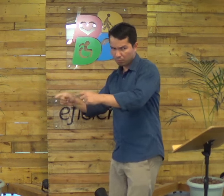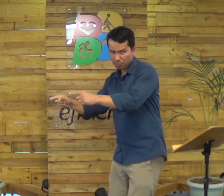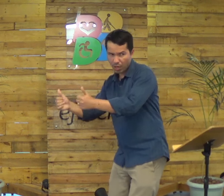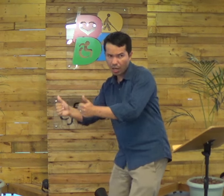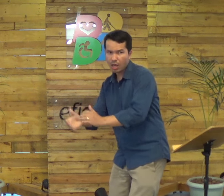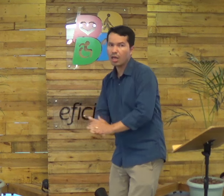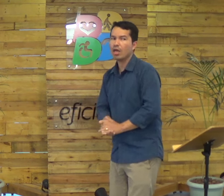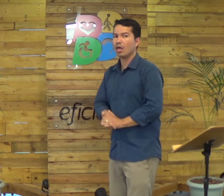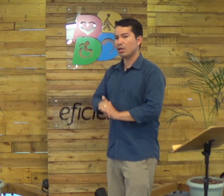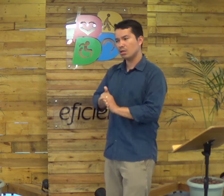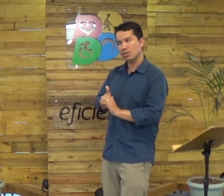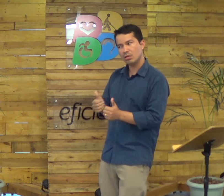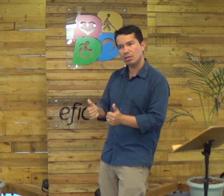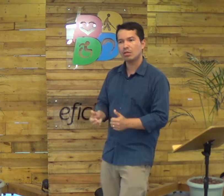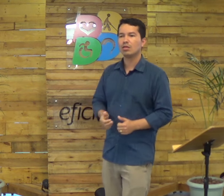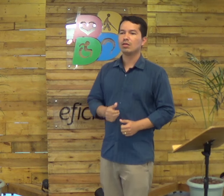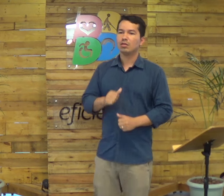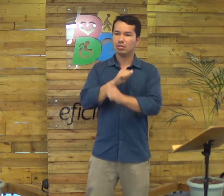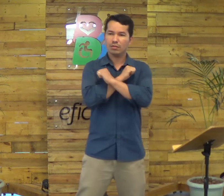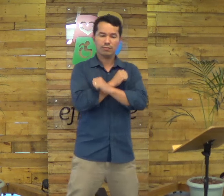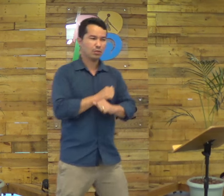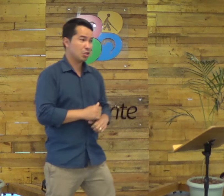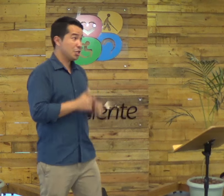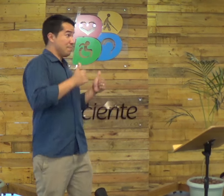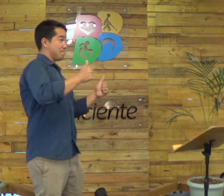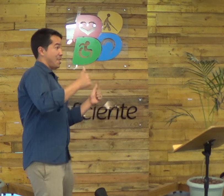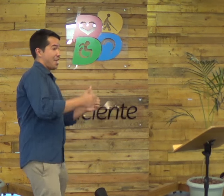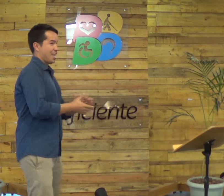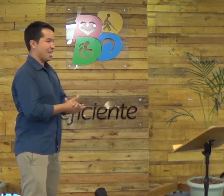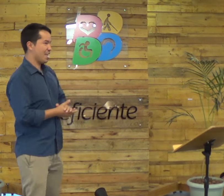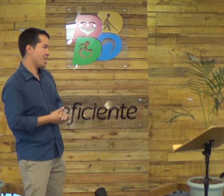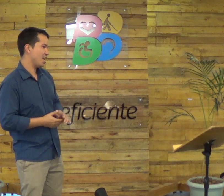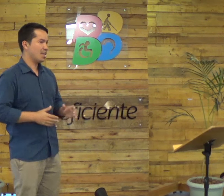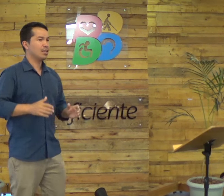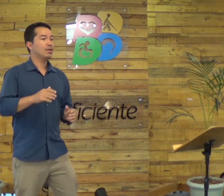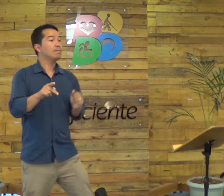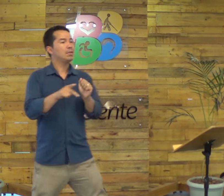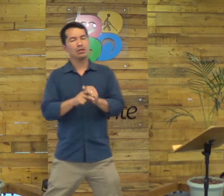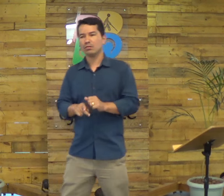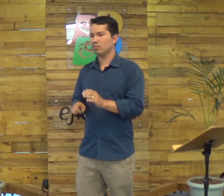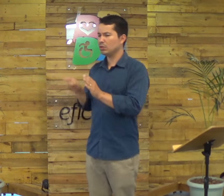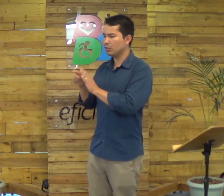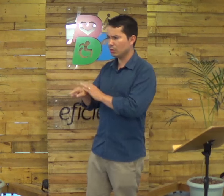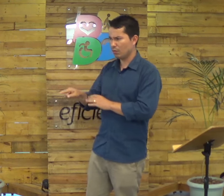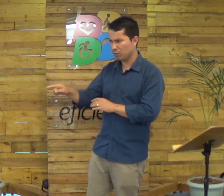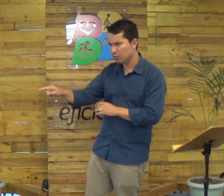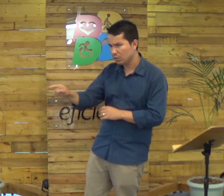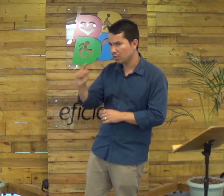Falar com o Pedro e tal. Ele também fala com ela. Ah, então, Pedro, olha só, olha isso aqui.